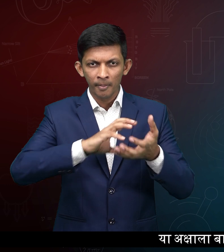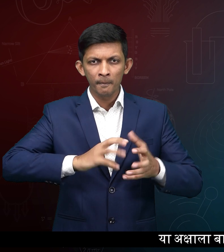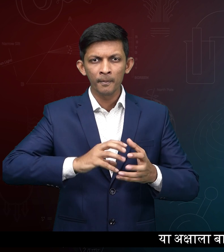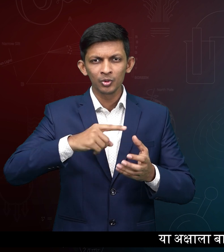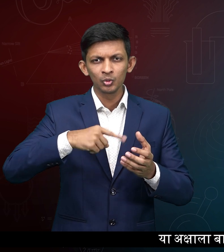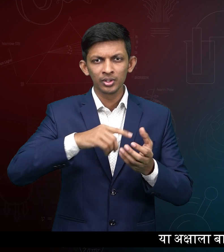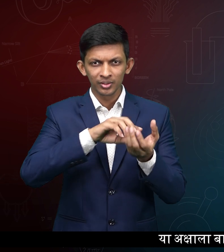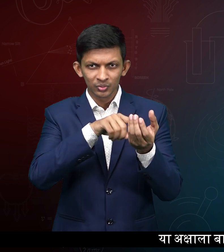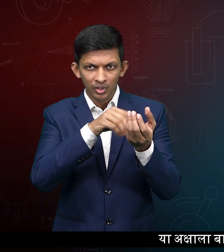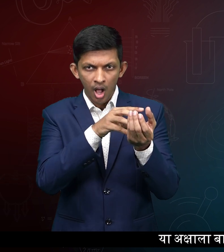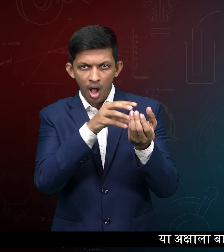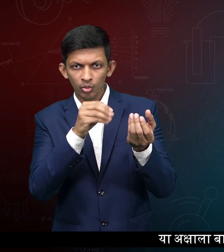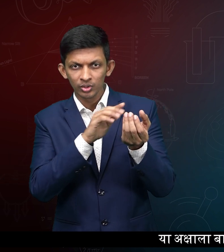बाहेरून यांत्रिकदृष्ट्या फिरवता येते,